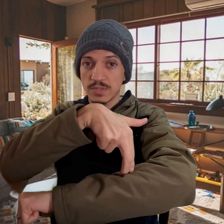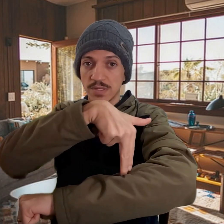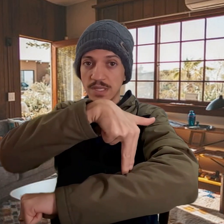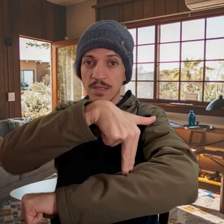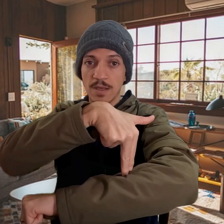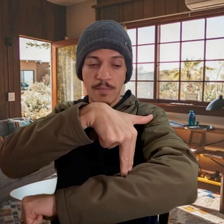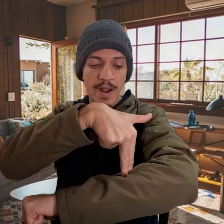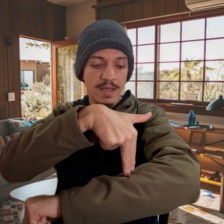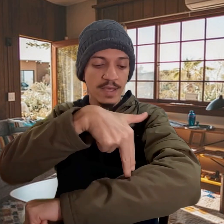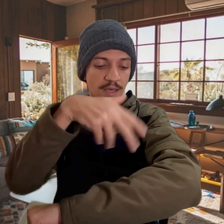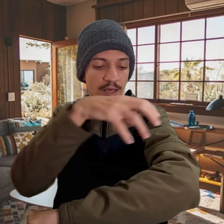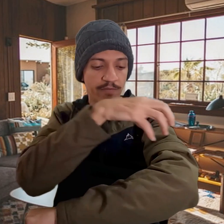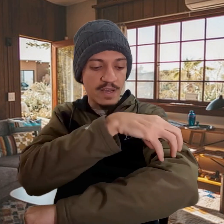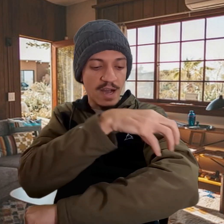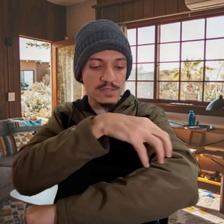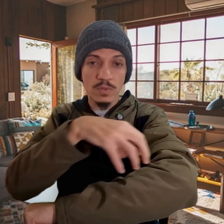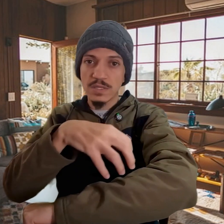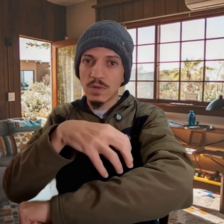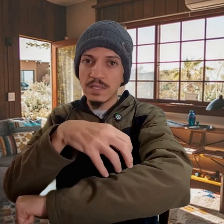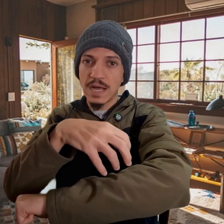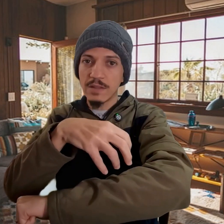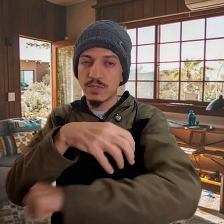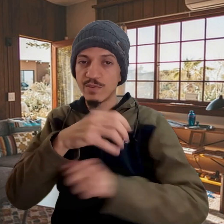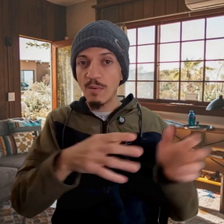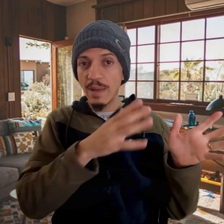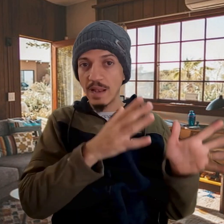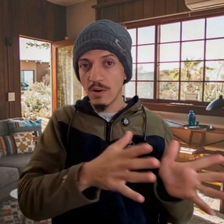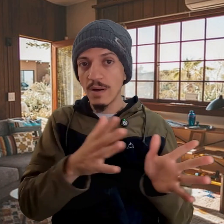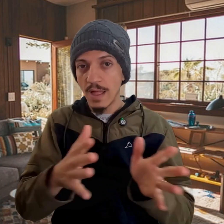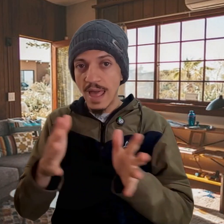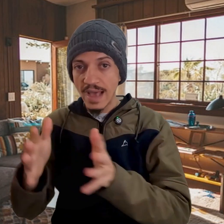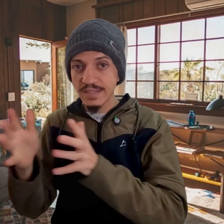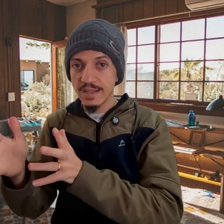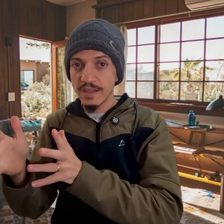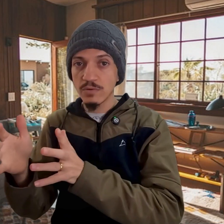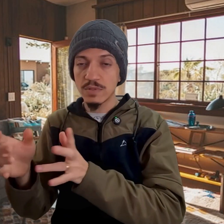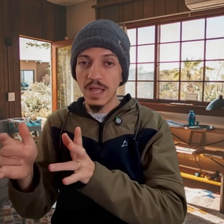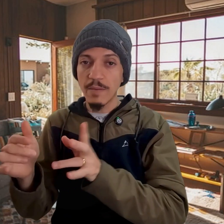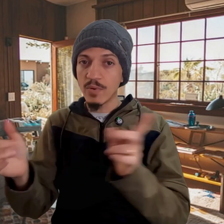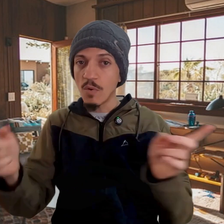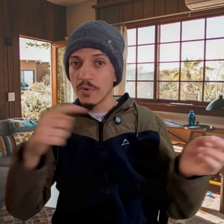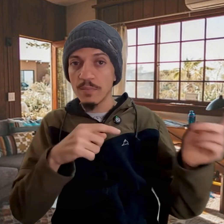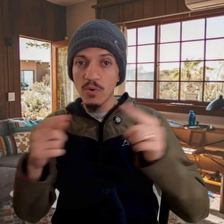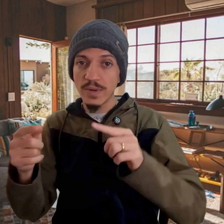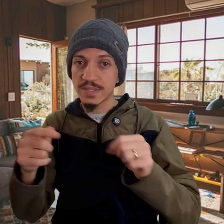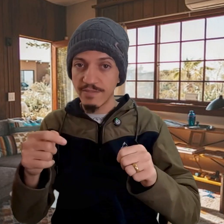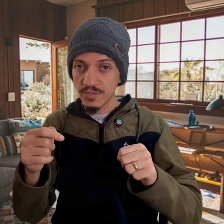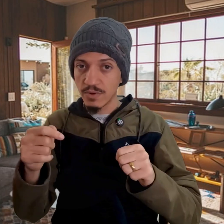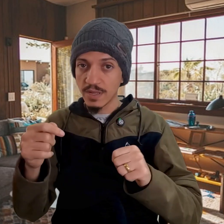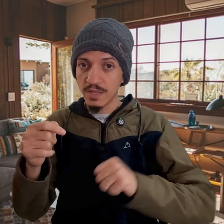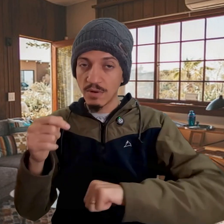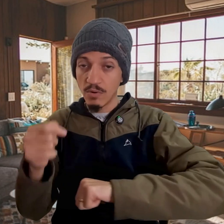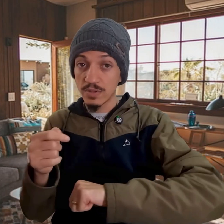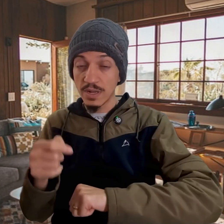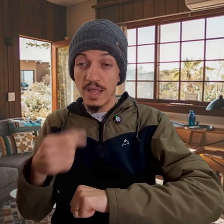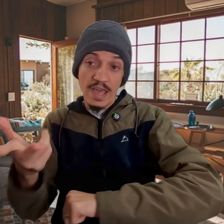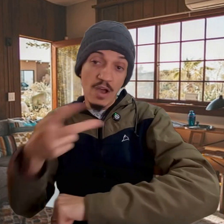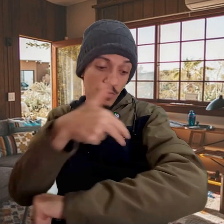assim, para que ficasse contextualizado de forma melhor essa linha do tempo e como que uma coisa estava se conectando à outra. Em algumas